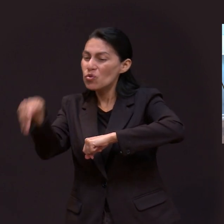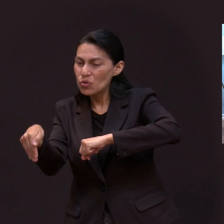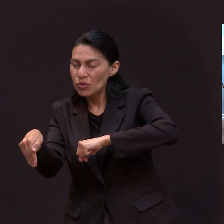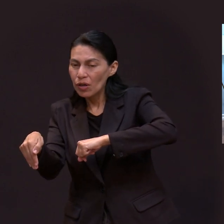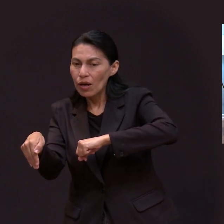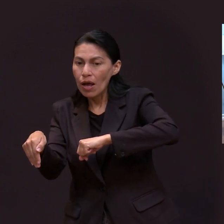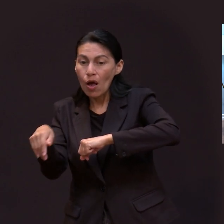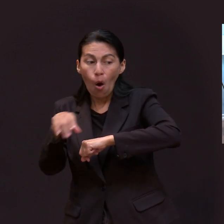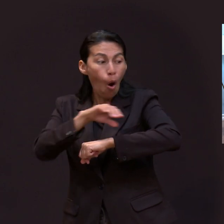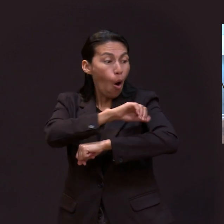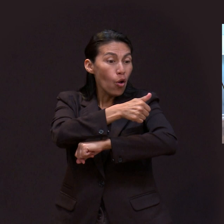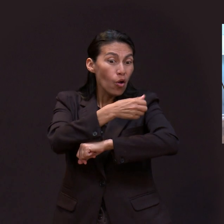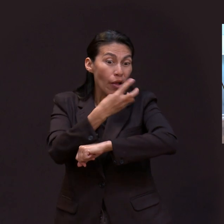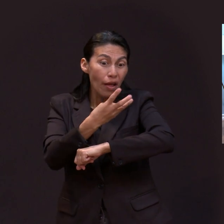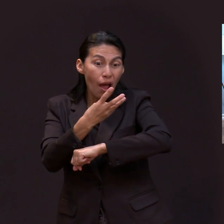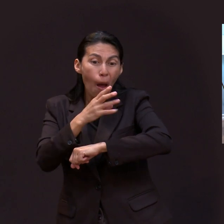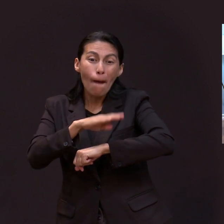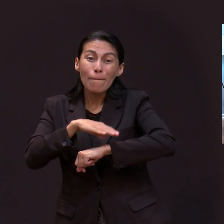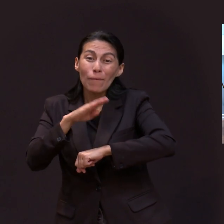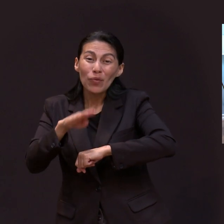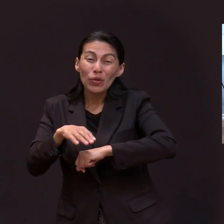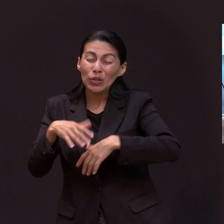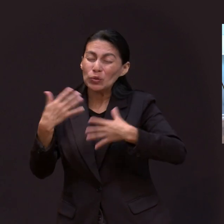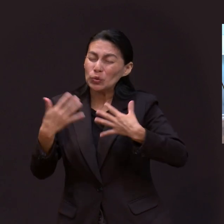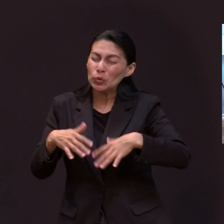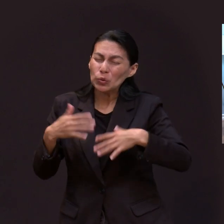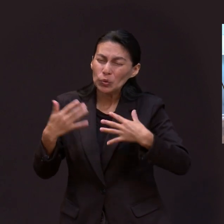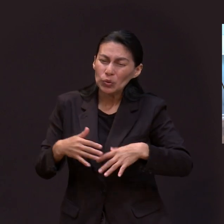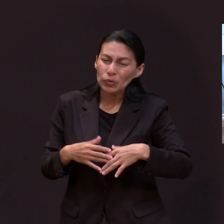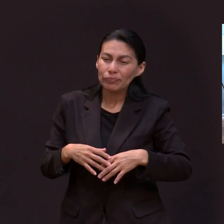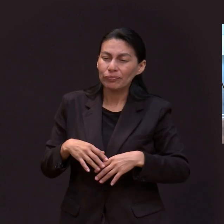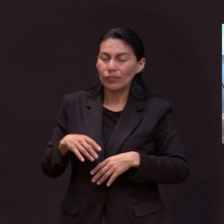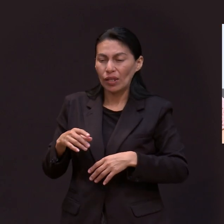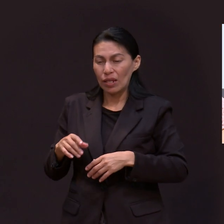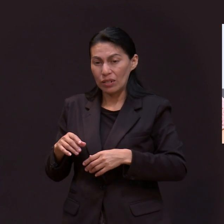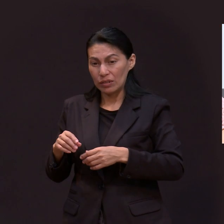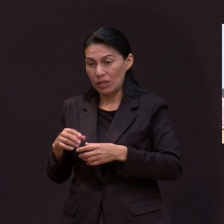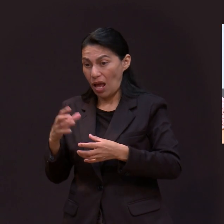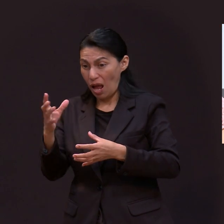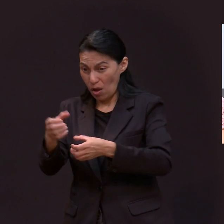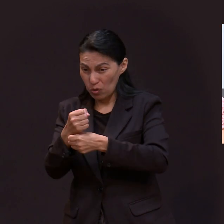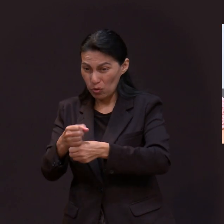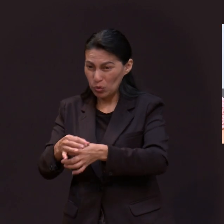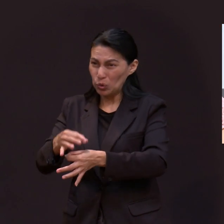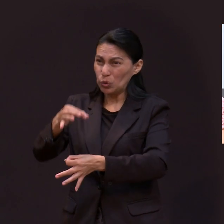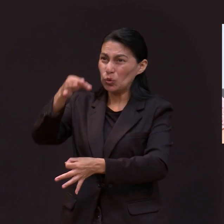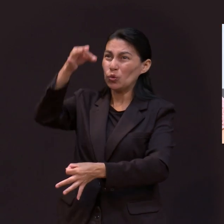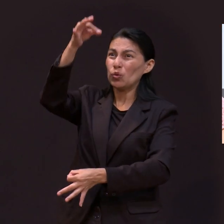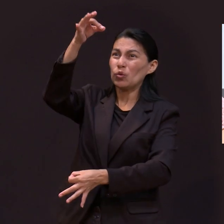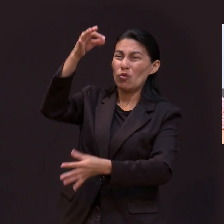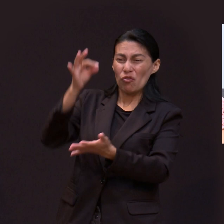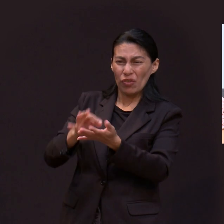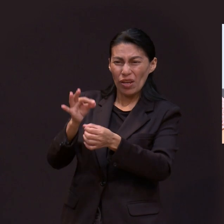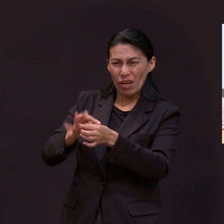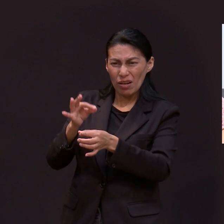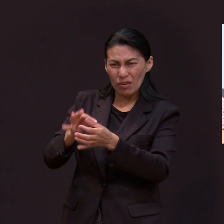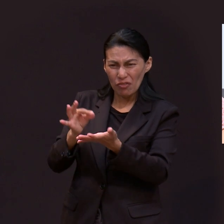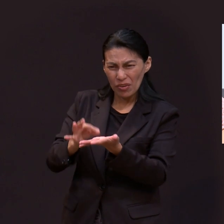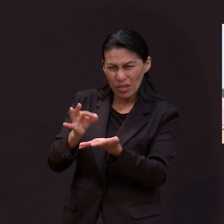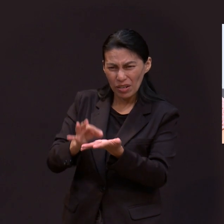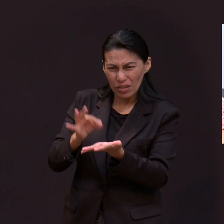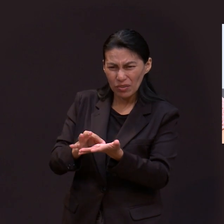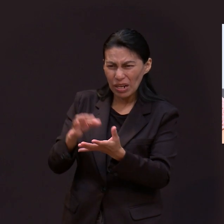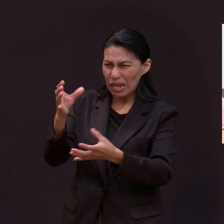y entonces se agarró del tubo o sea salió junto al tubo del puente para salir y salió